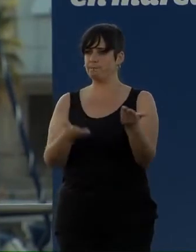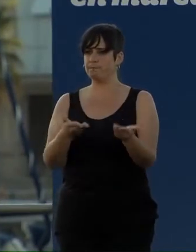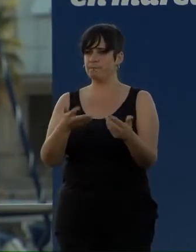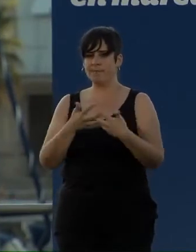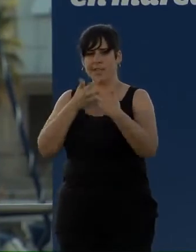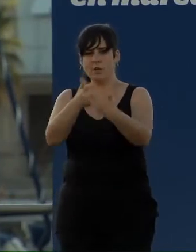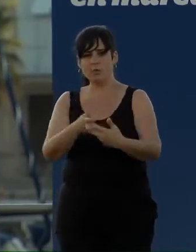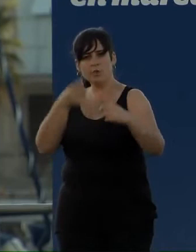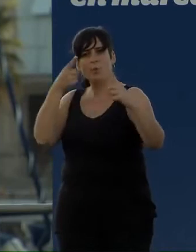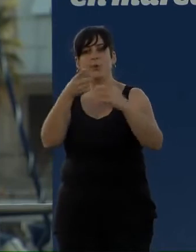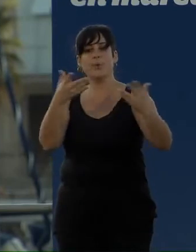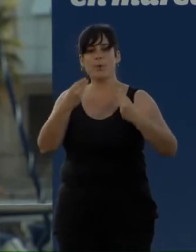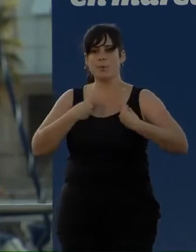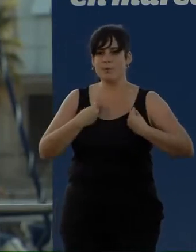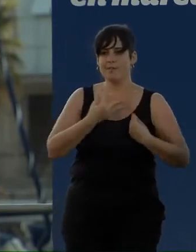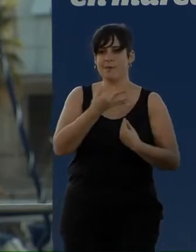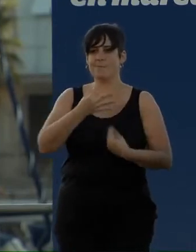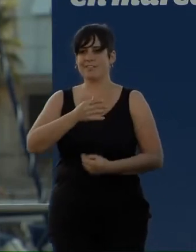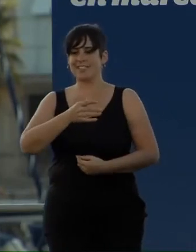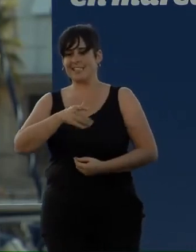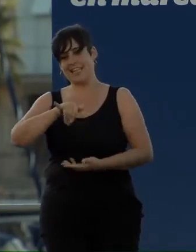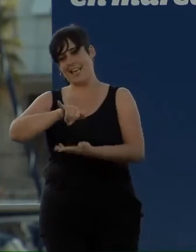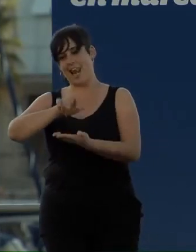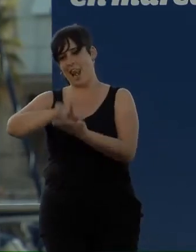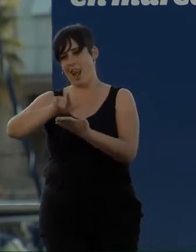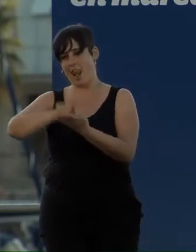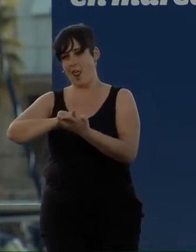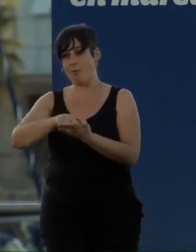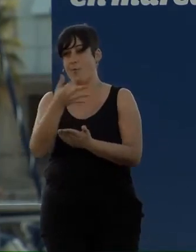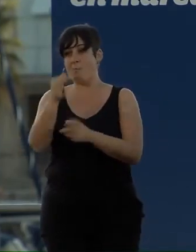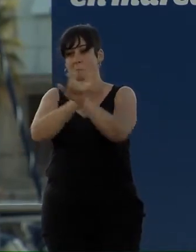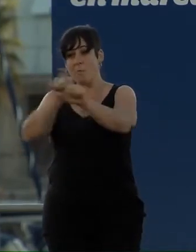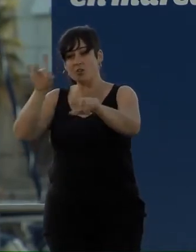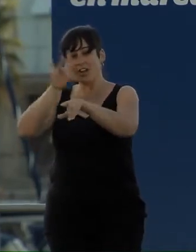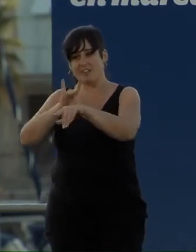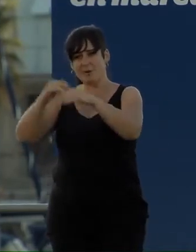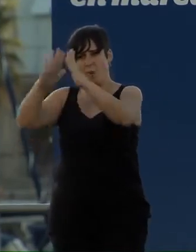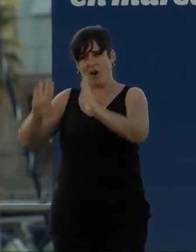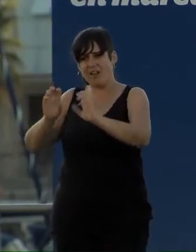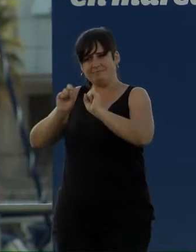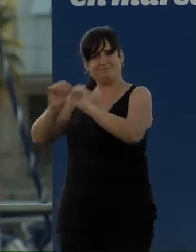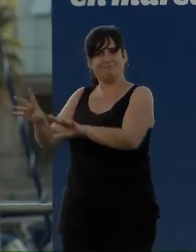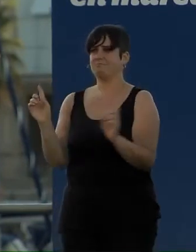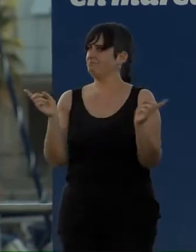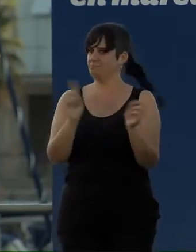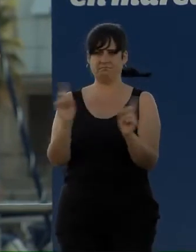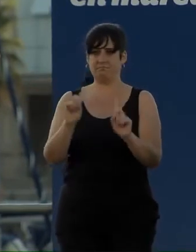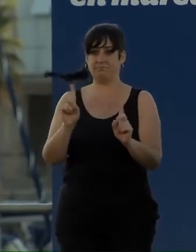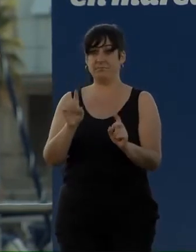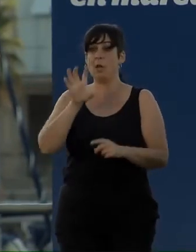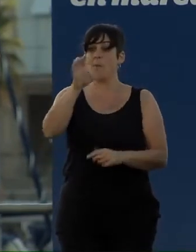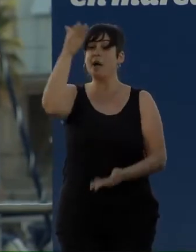vivenda y pola sua lingua un país xusto no deixa morrer os enfermos na casa sin atenderos un país xusto Lita po seu sistema